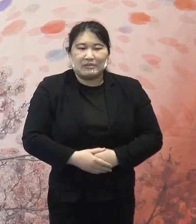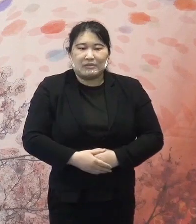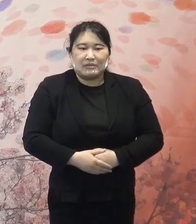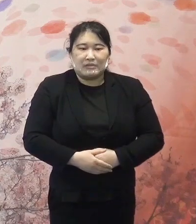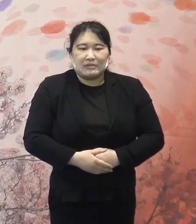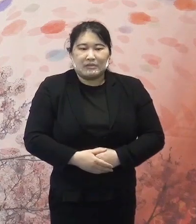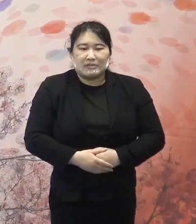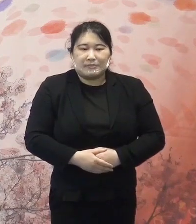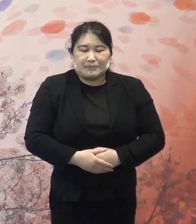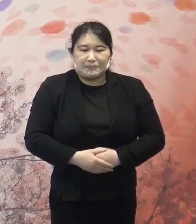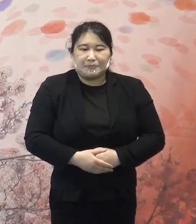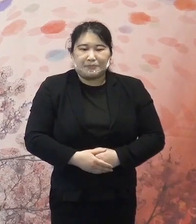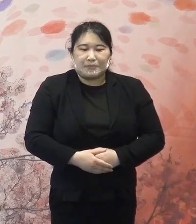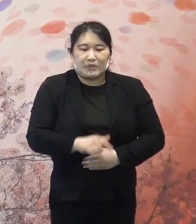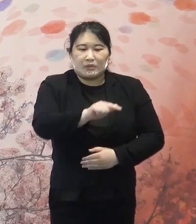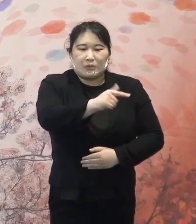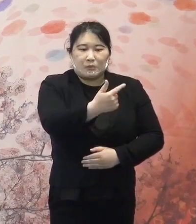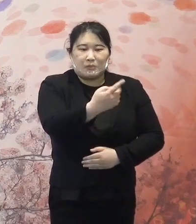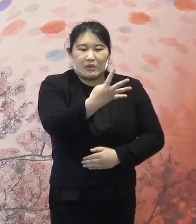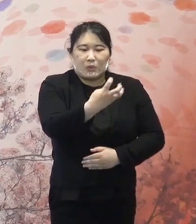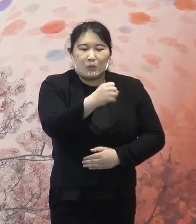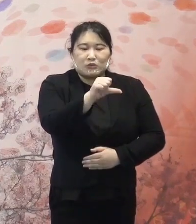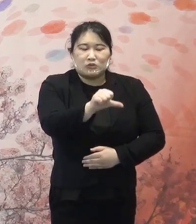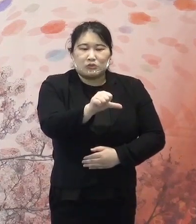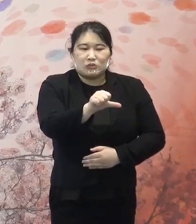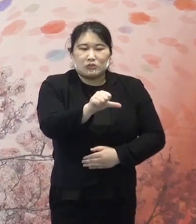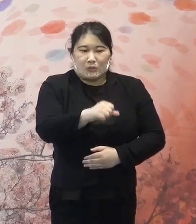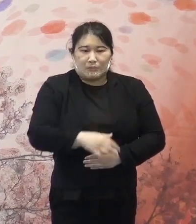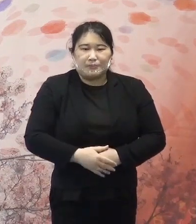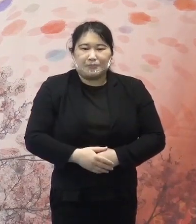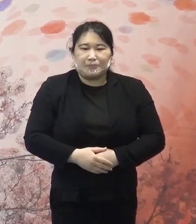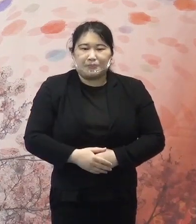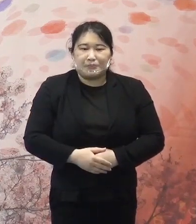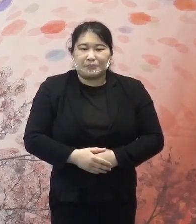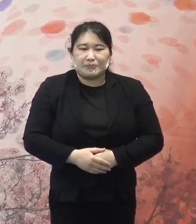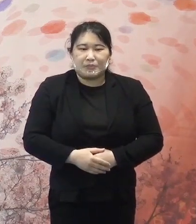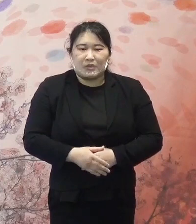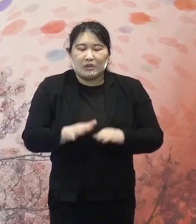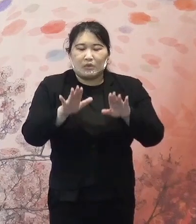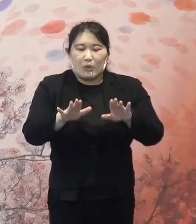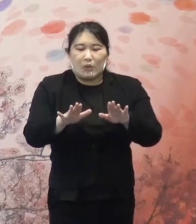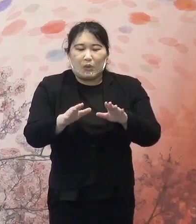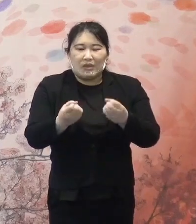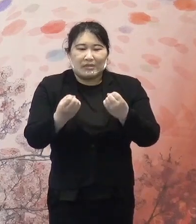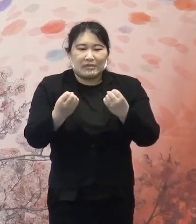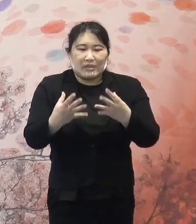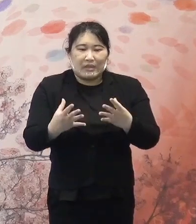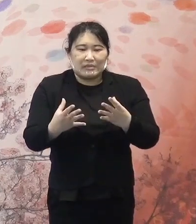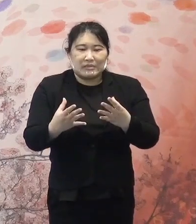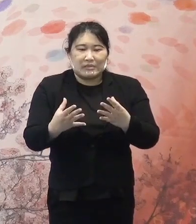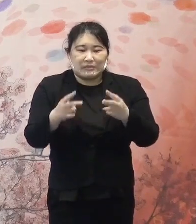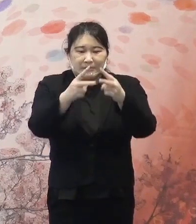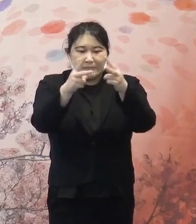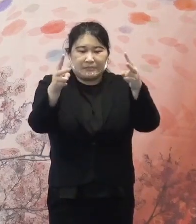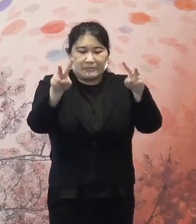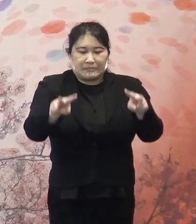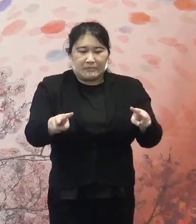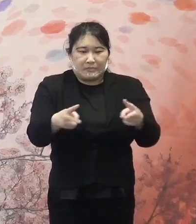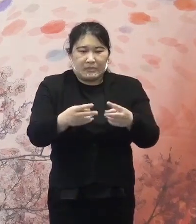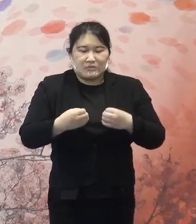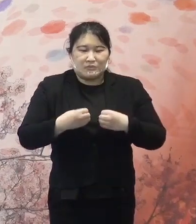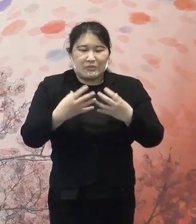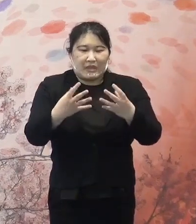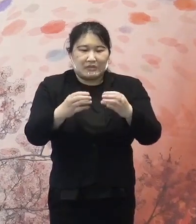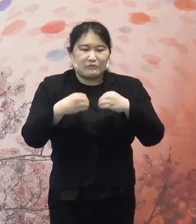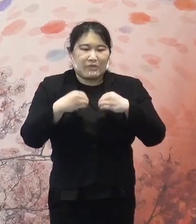人、症状が出た方645であります。今日新たに発表します二重線クラスターの部分はその